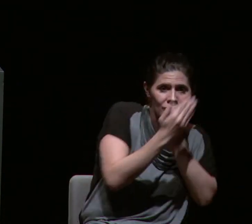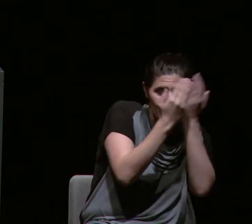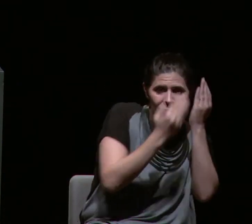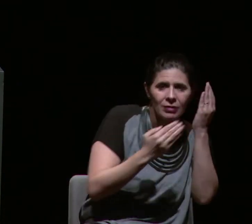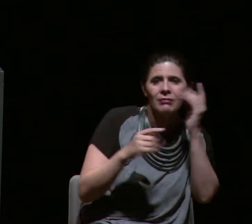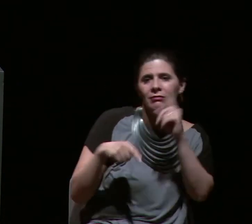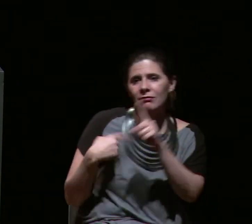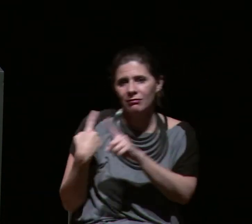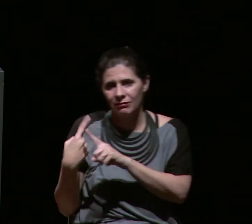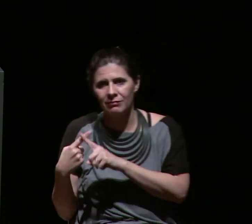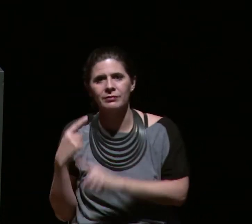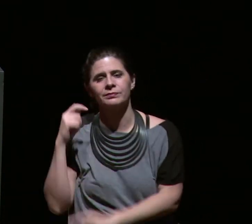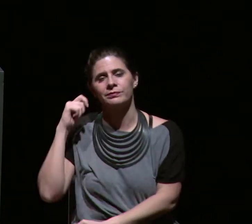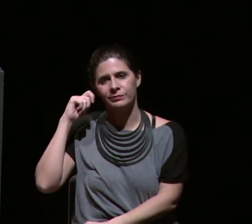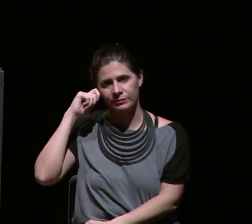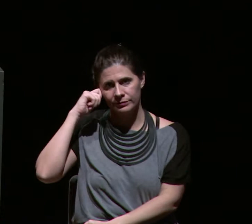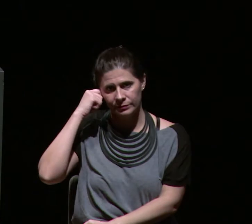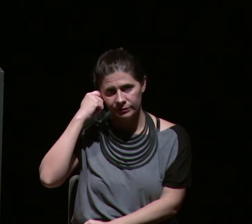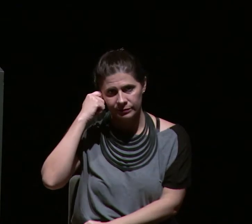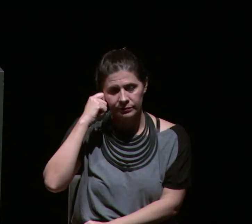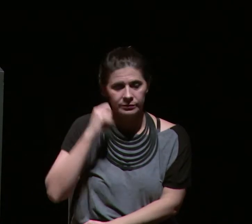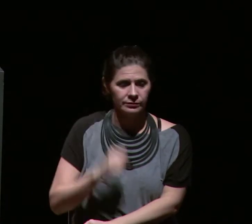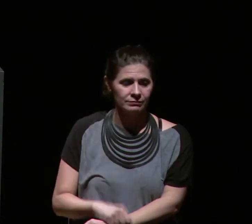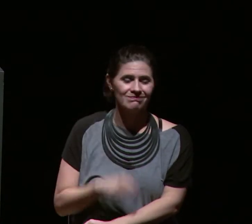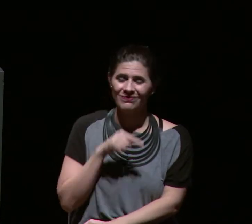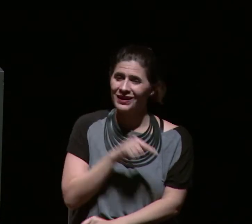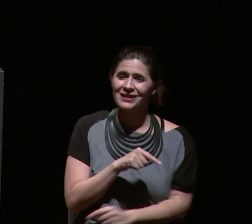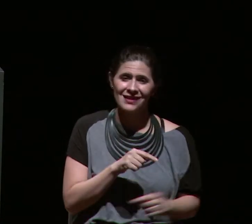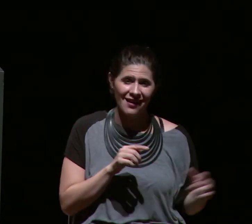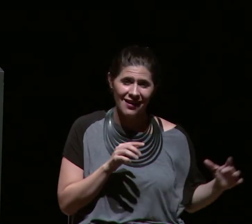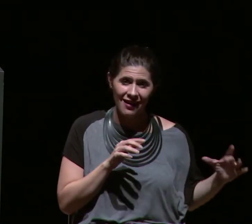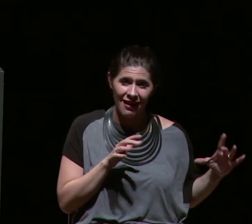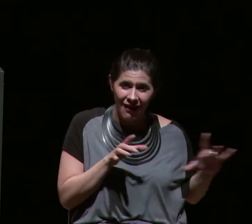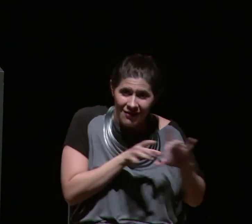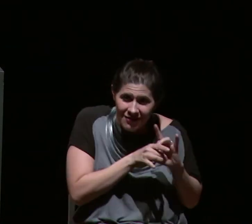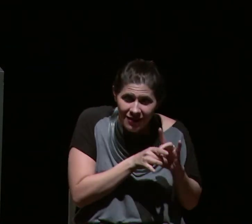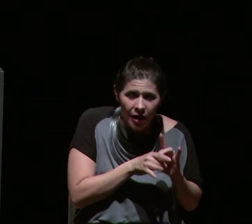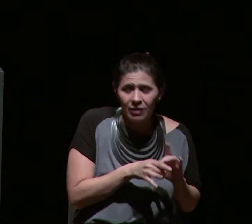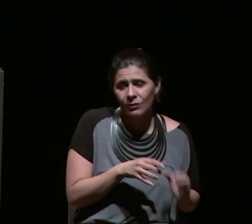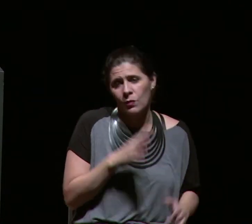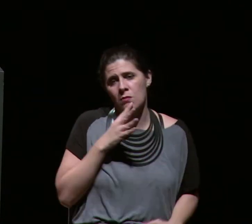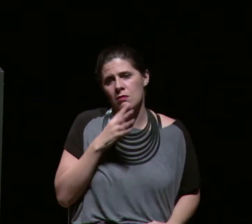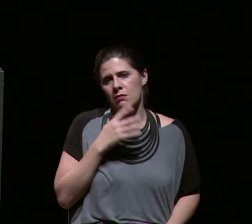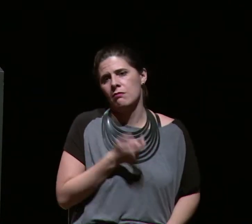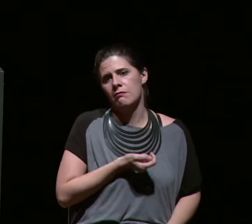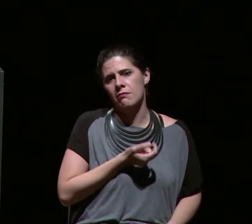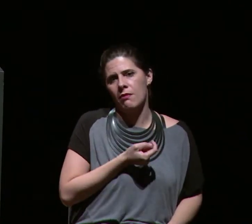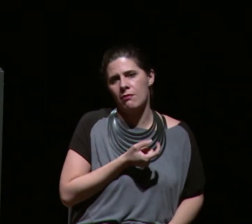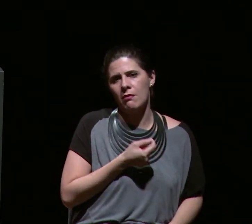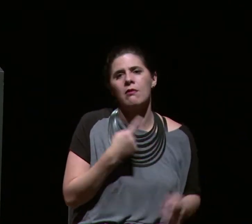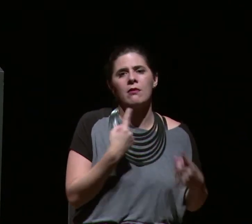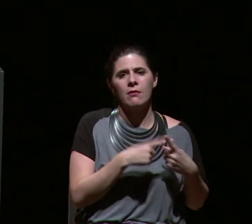essas intersecções. Este é um dos pontos ainda bastante ignorados por grande parte da literatura dedicada aos estudos das manifestações